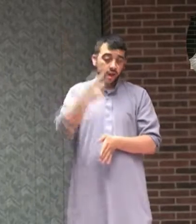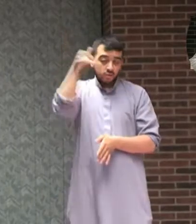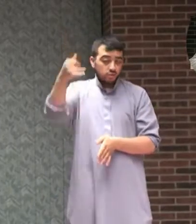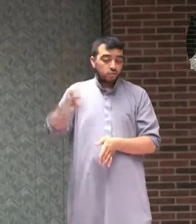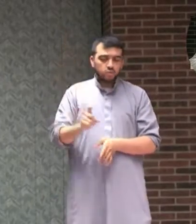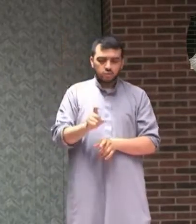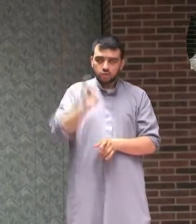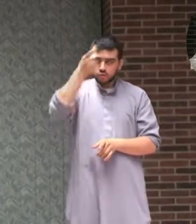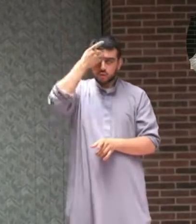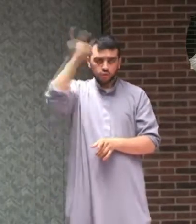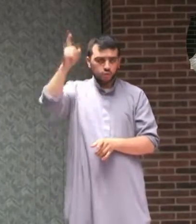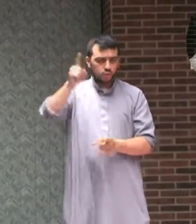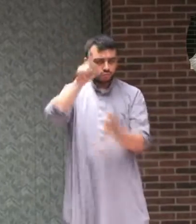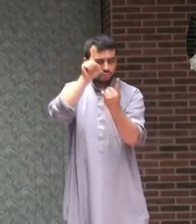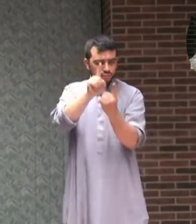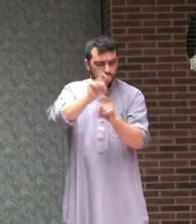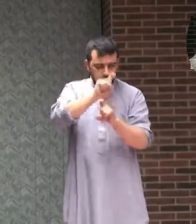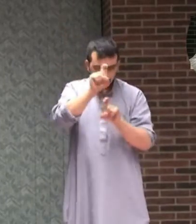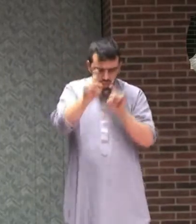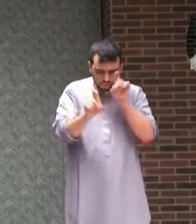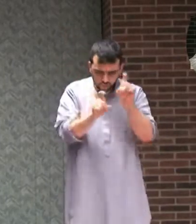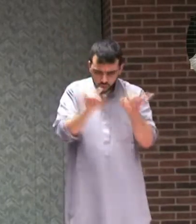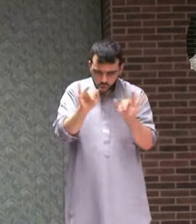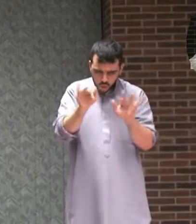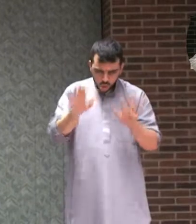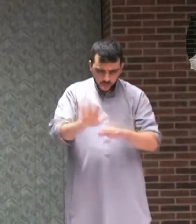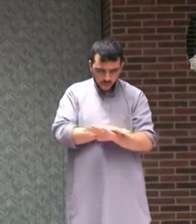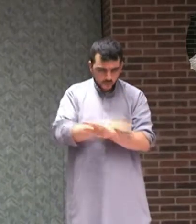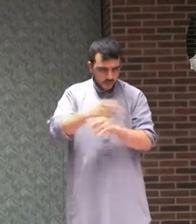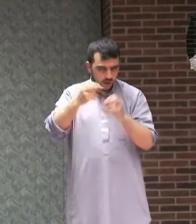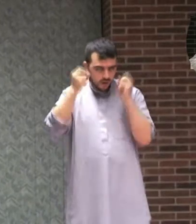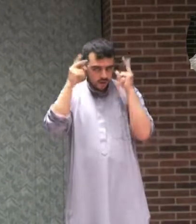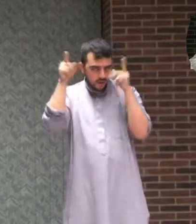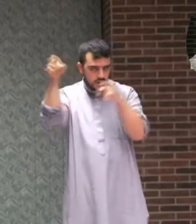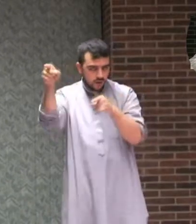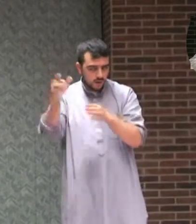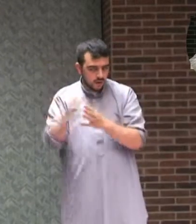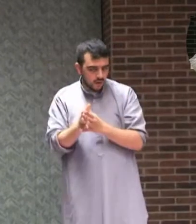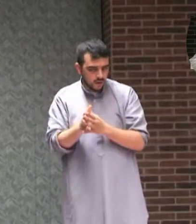Et qu'il sera questionné et interrogé quant à son séjour sur terre.